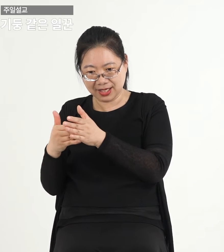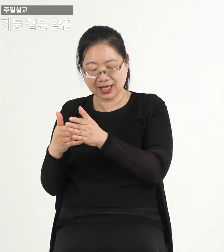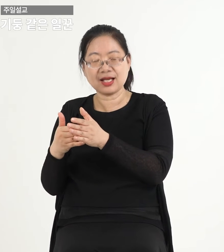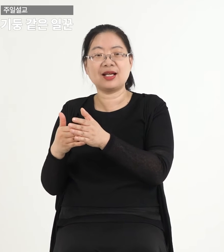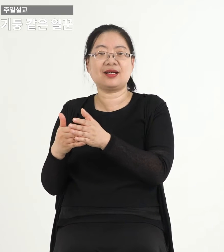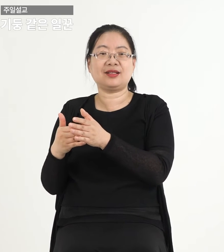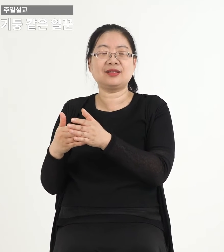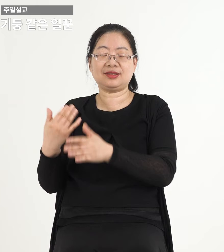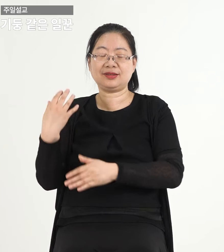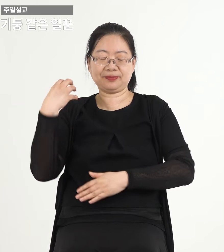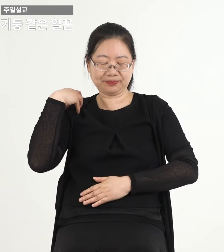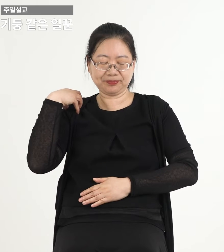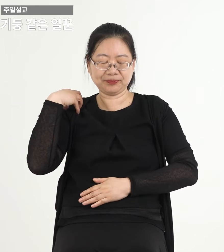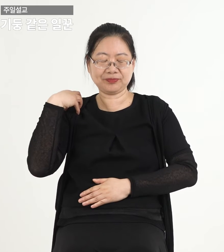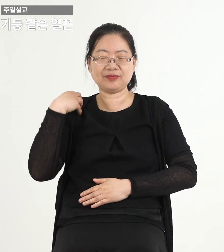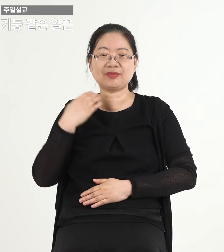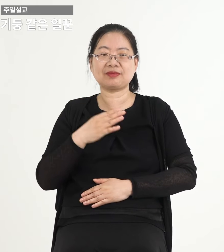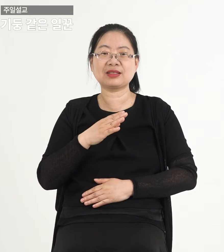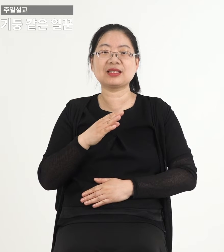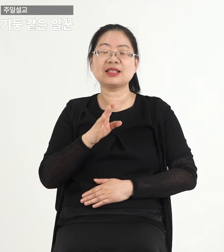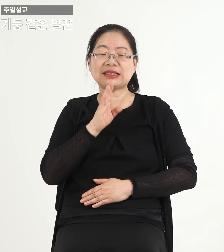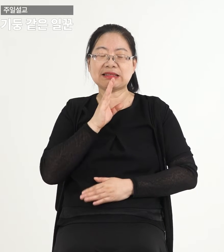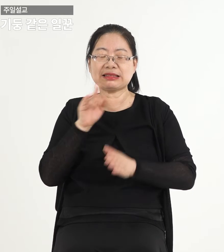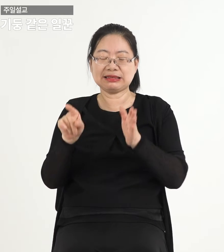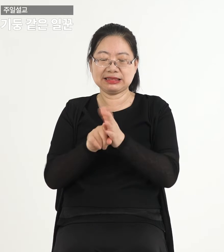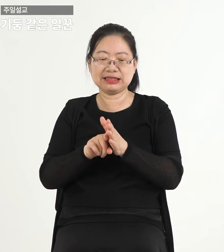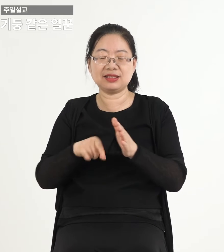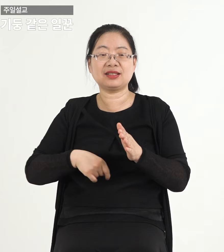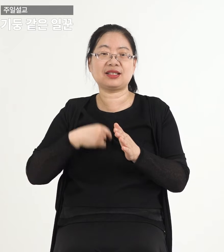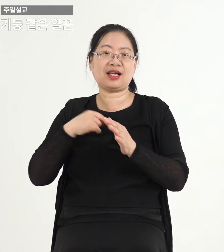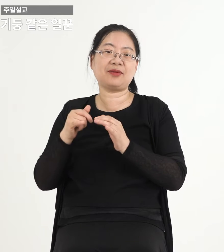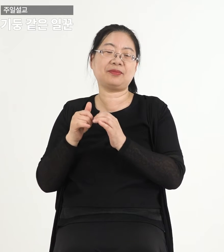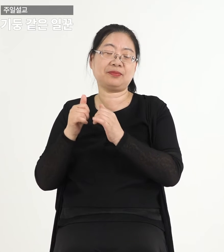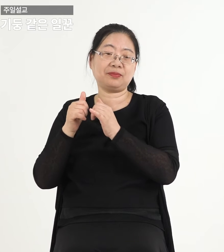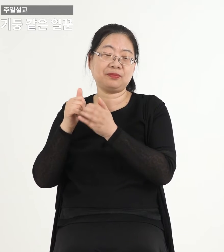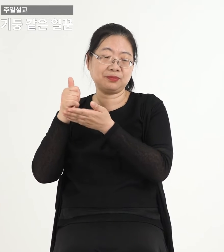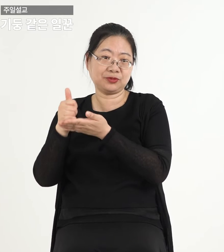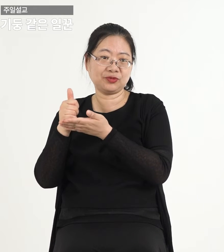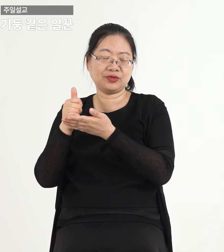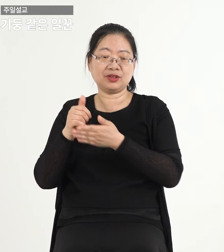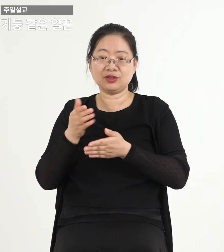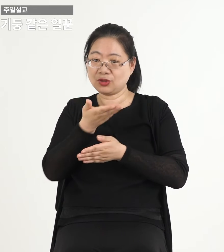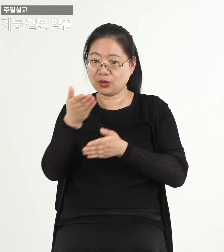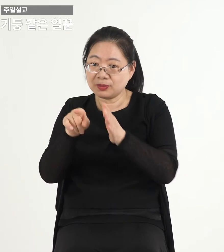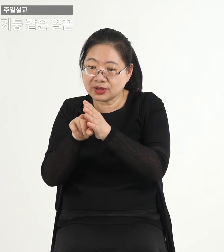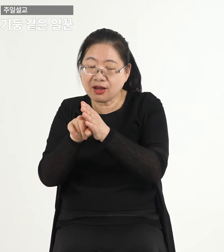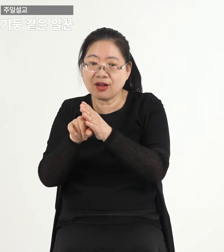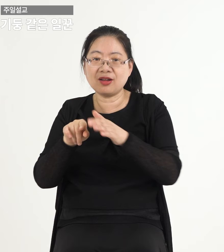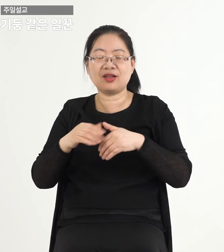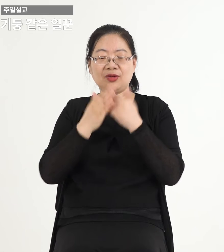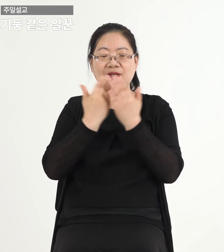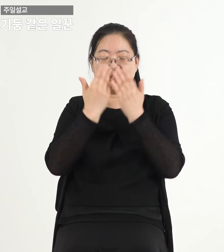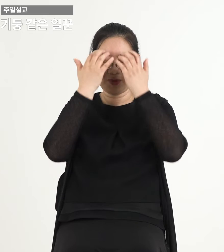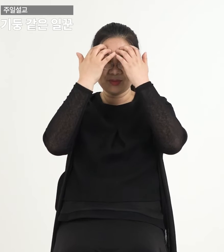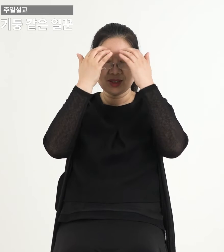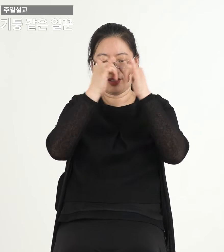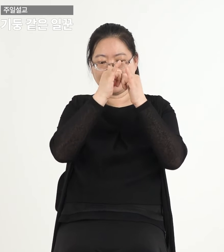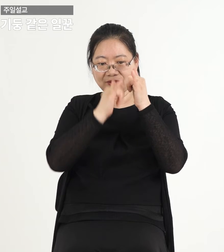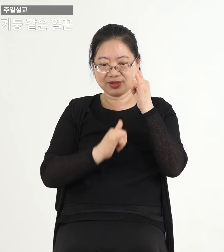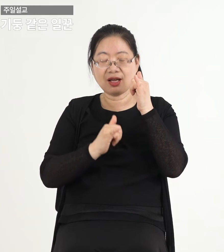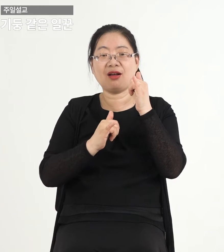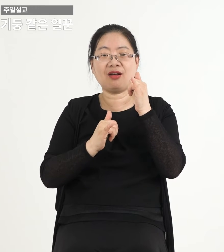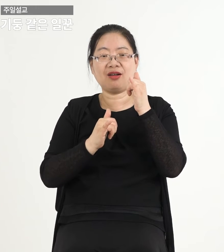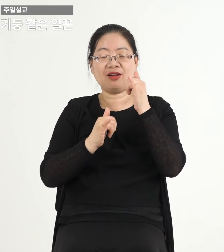신실하신 분이다. 믿습니까? 그 신실하심이 온 고난의 역사의